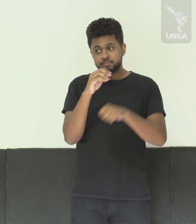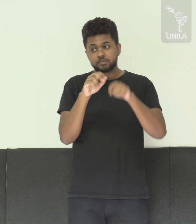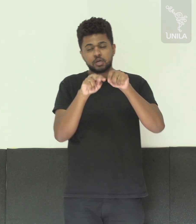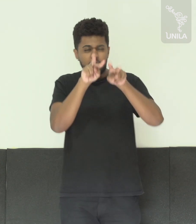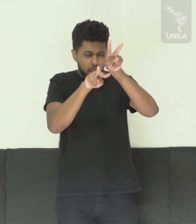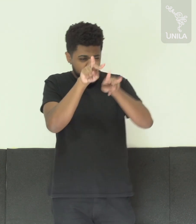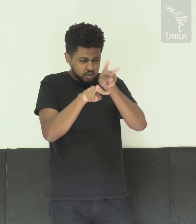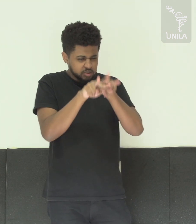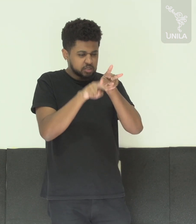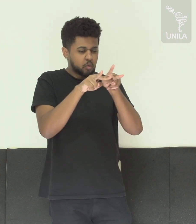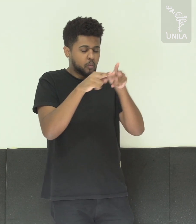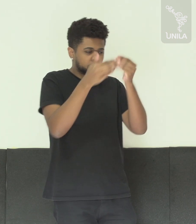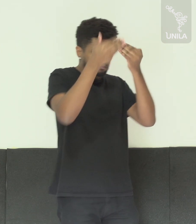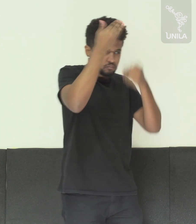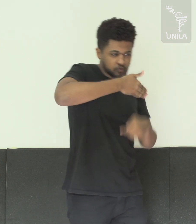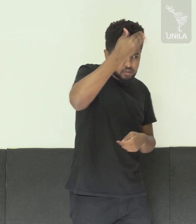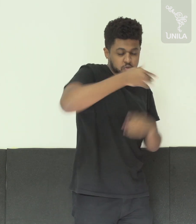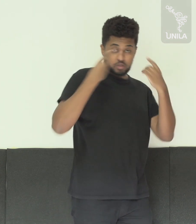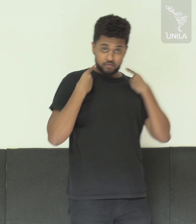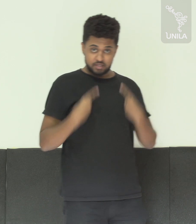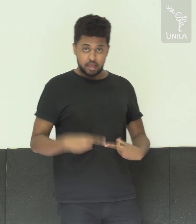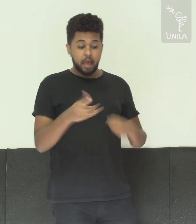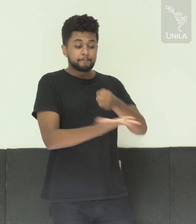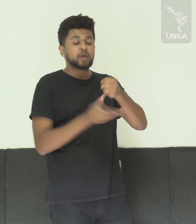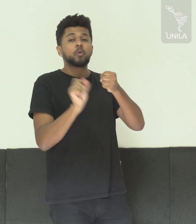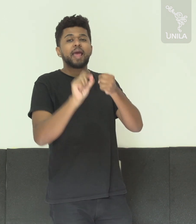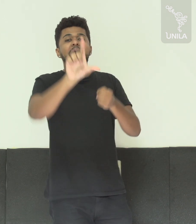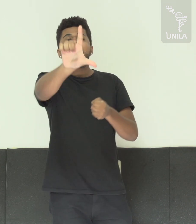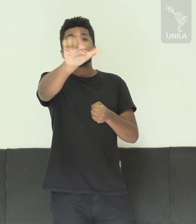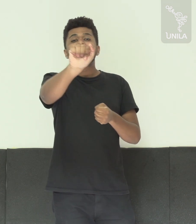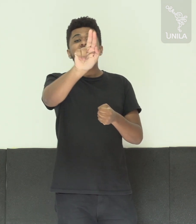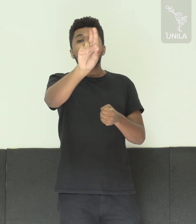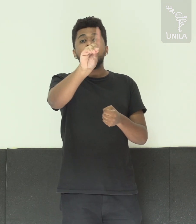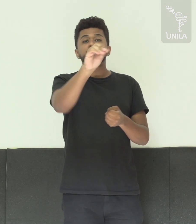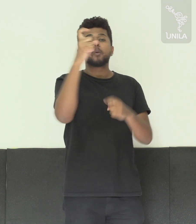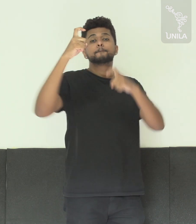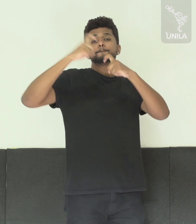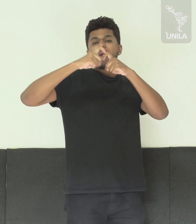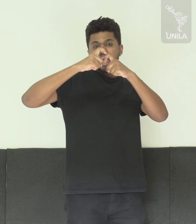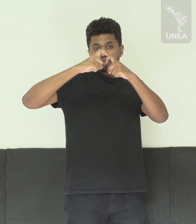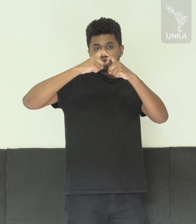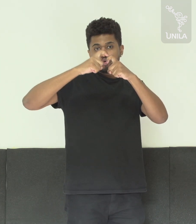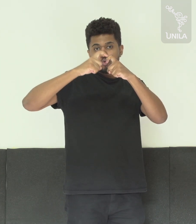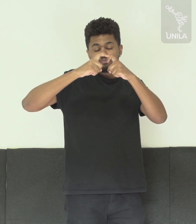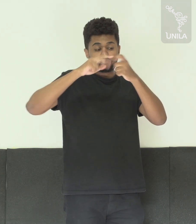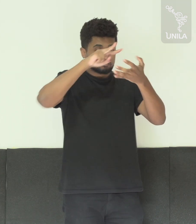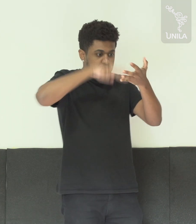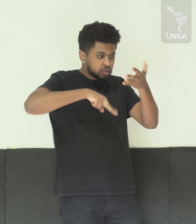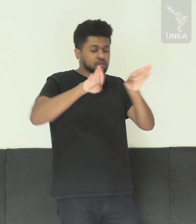apuração e a comprovação da deficiência tomarão por base o laudo médico legível e exames